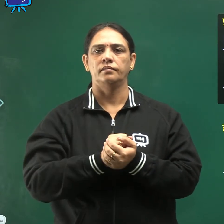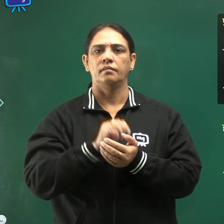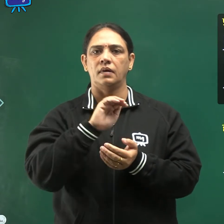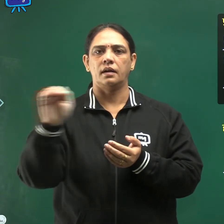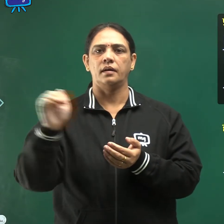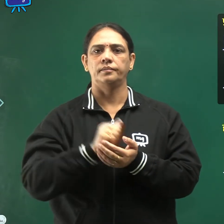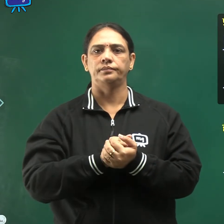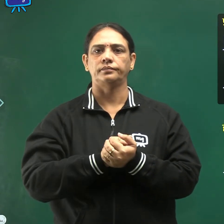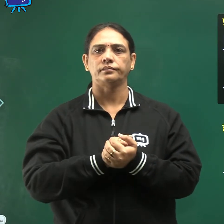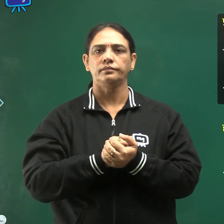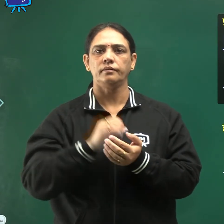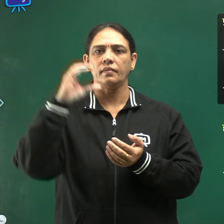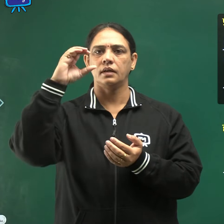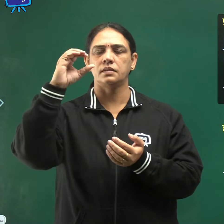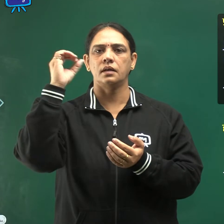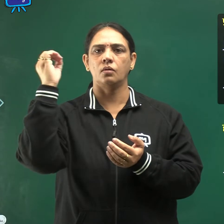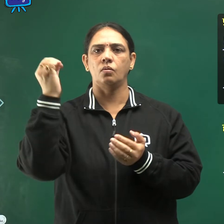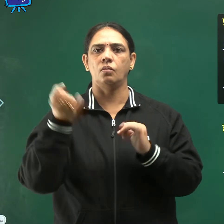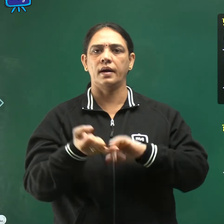बटे कॉस